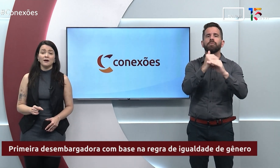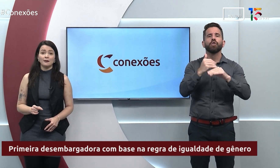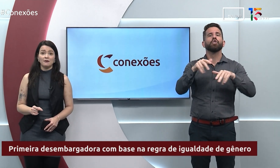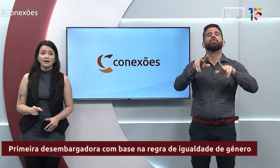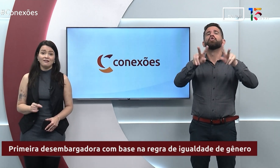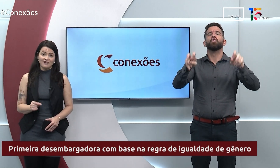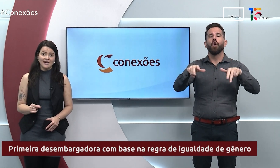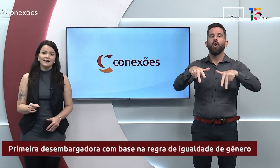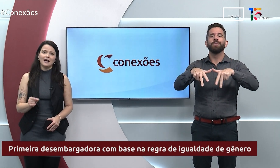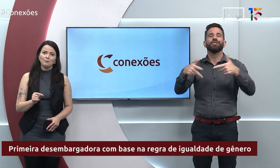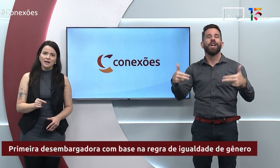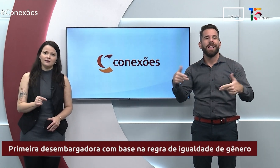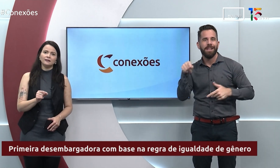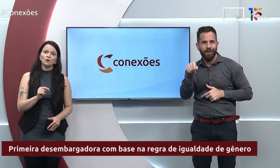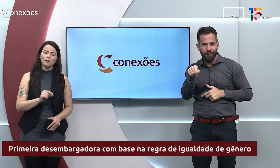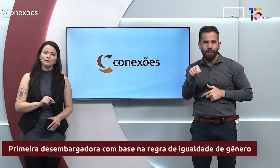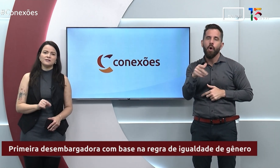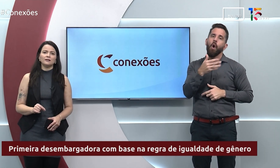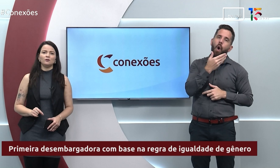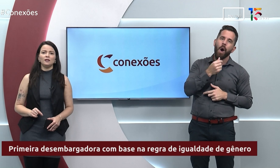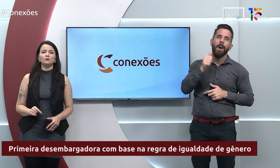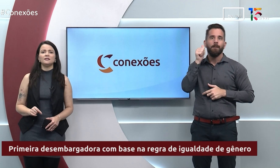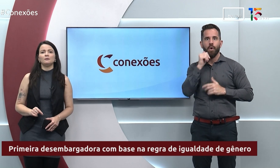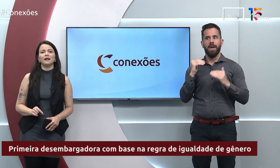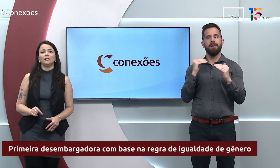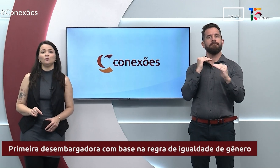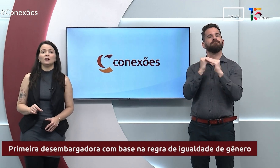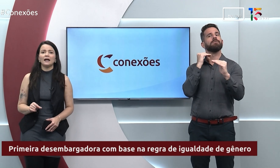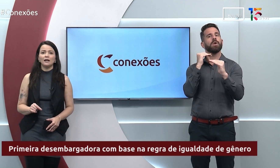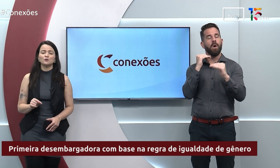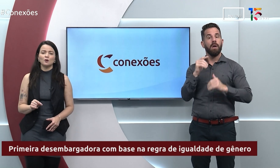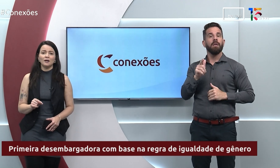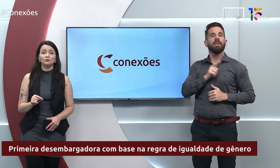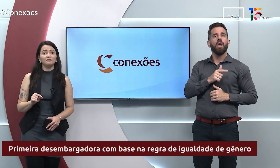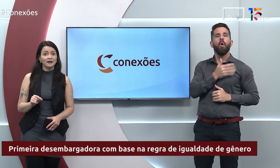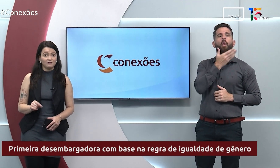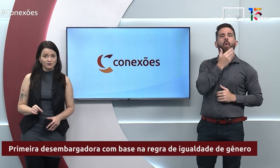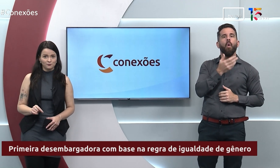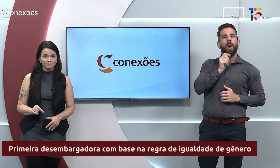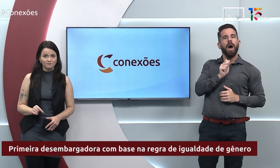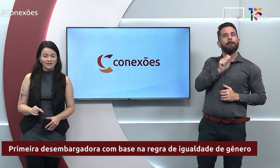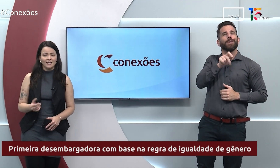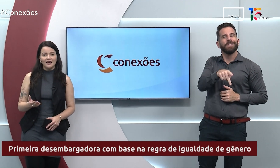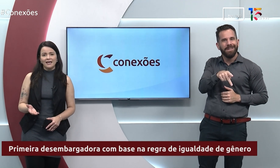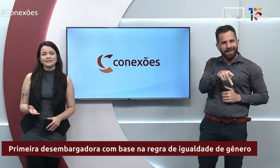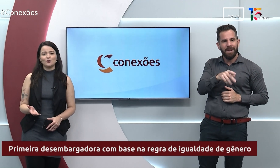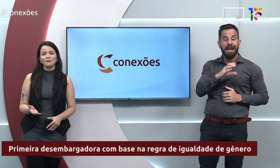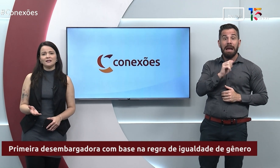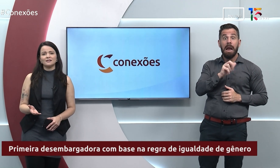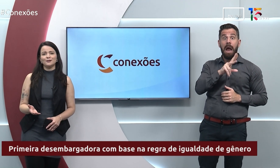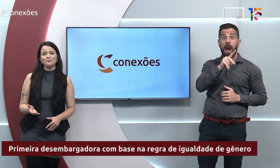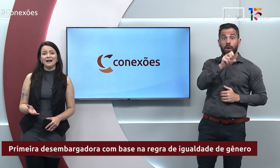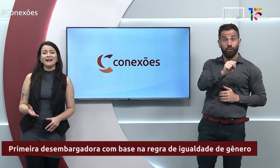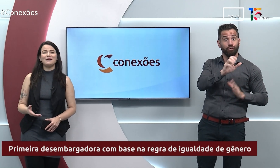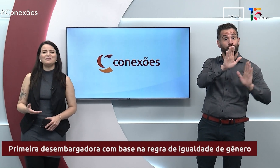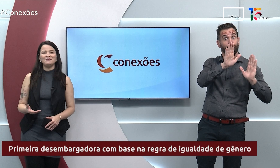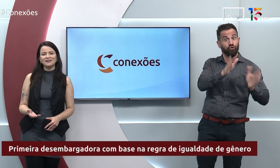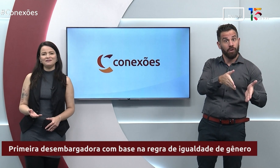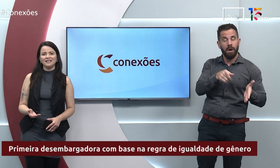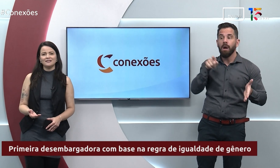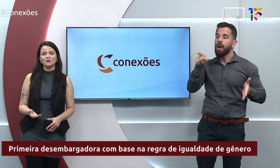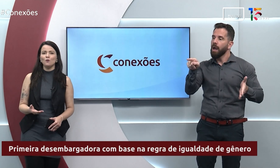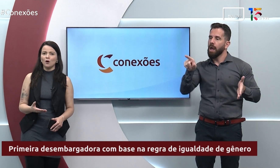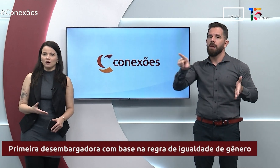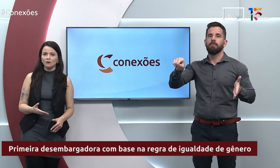vai ocupar a vaga aberta com a aposentadoria do desembargador Carlos Roberto Fávaro. Essa nomeação marca a